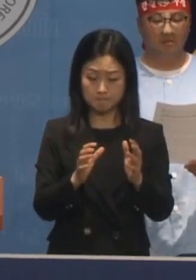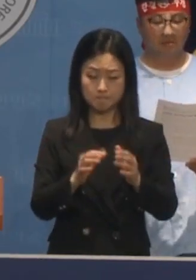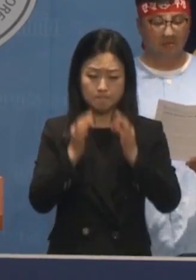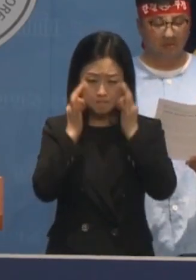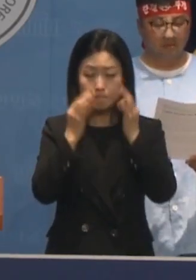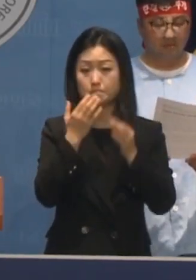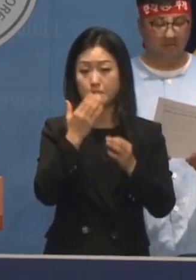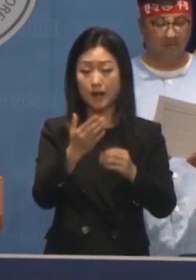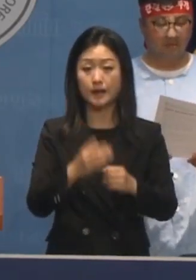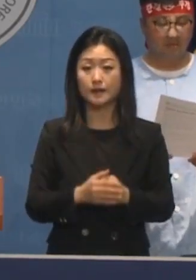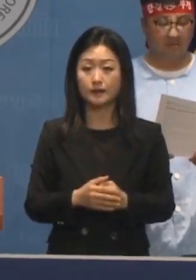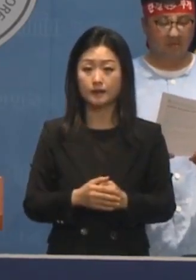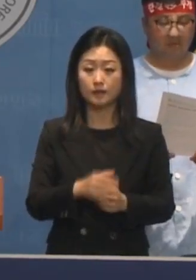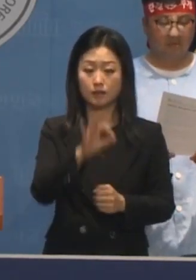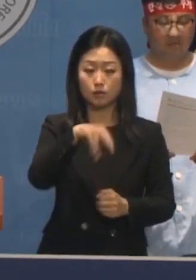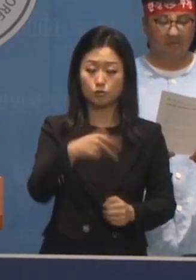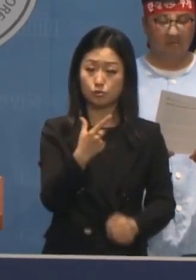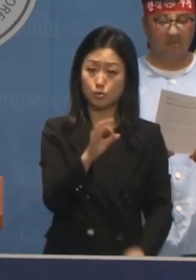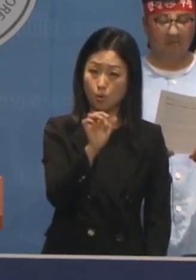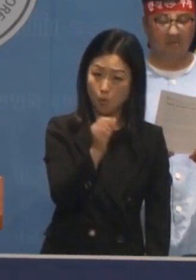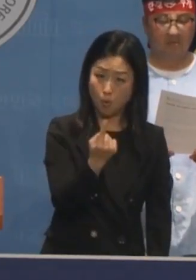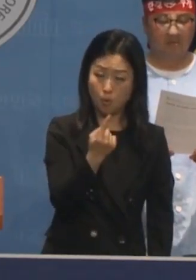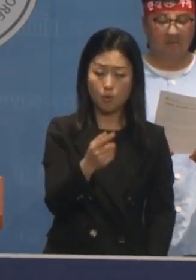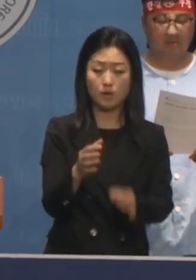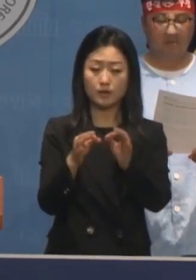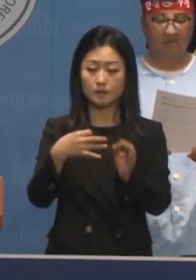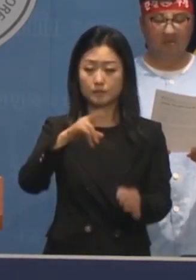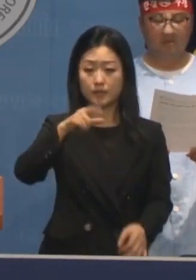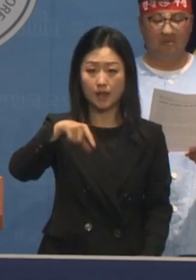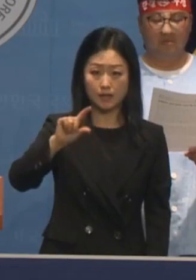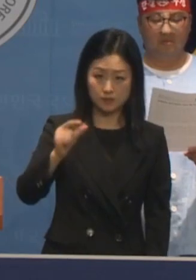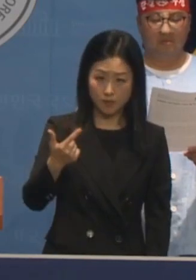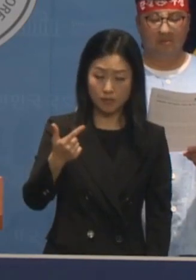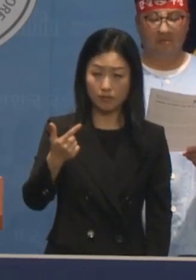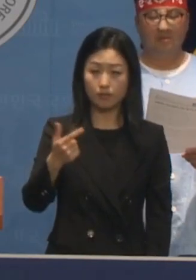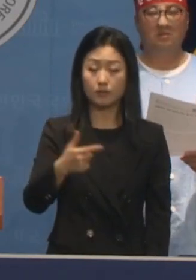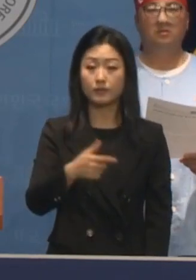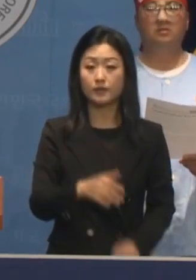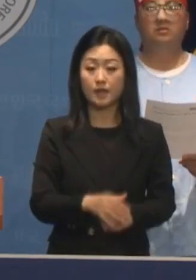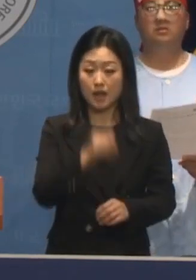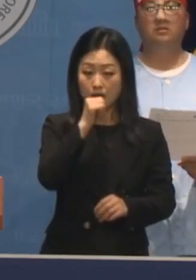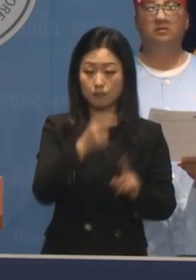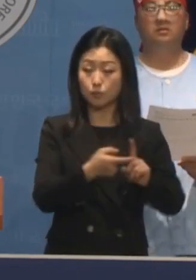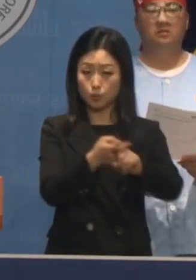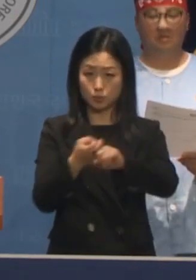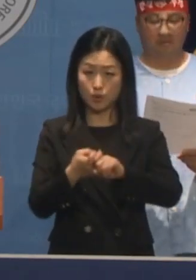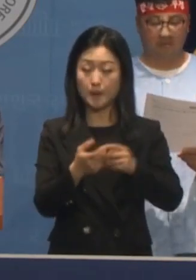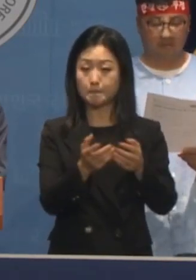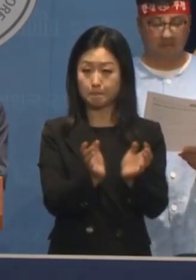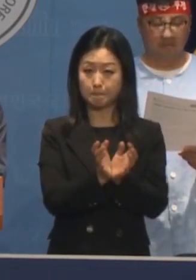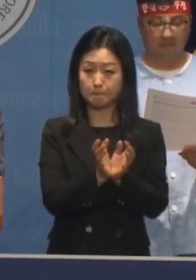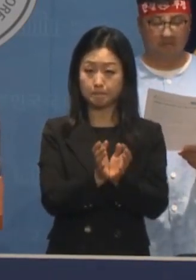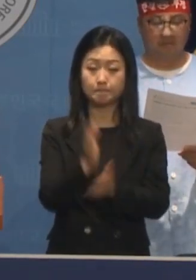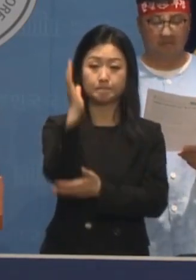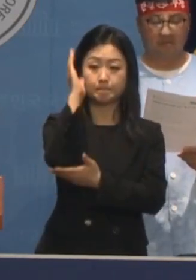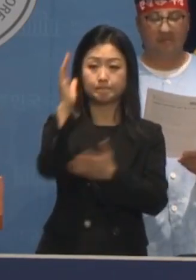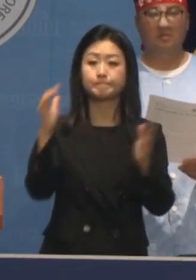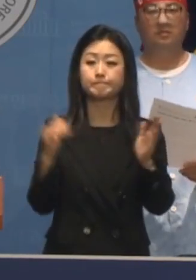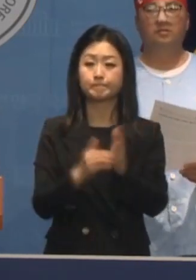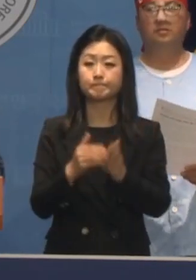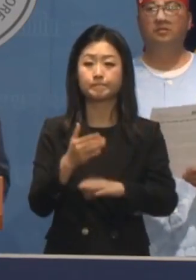4일 윤종호 국회의원, 김태선 국회의원, 전국 금속노동조합 이상입니다.